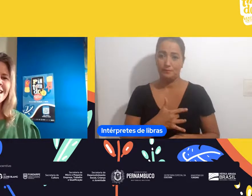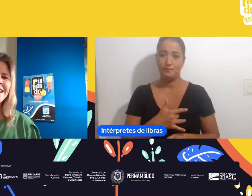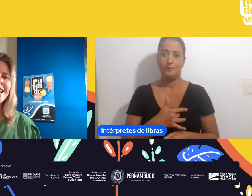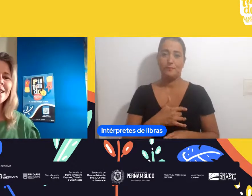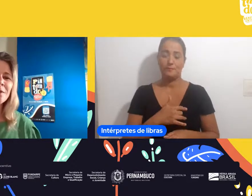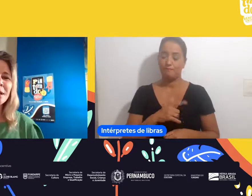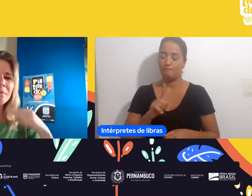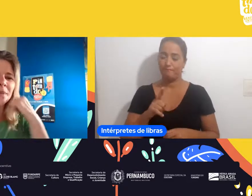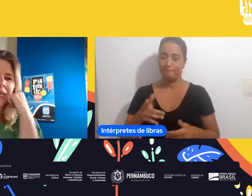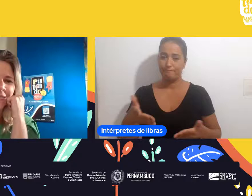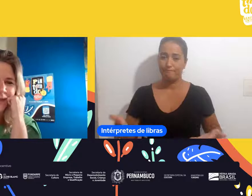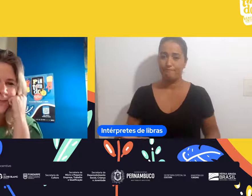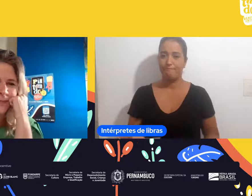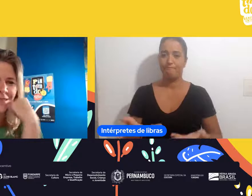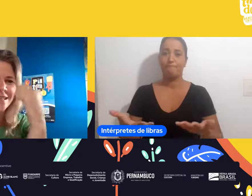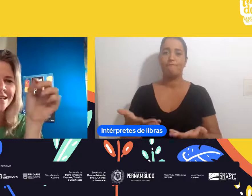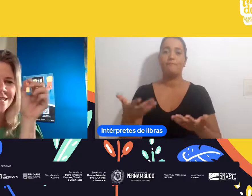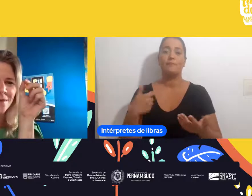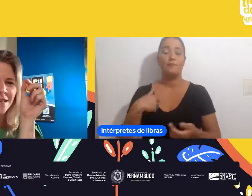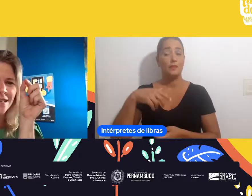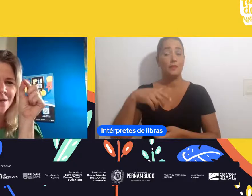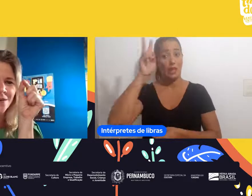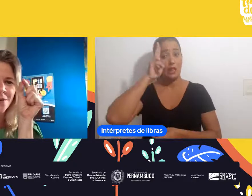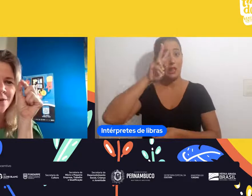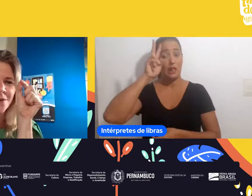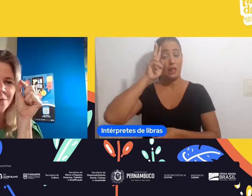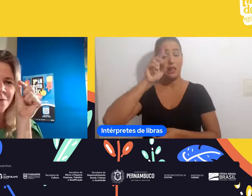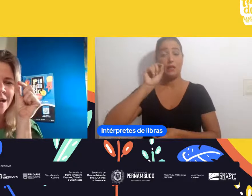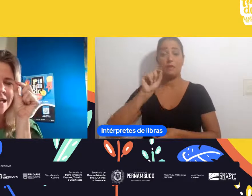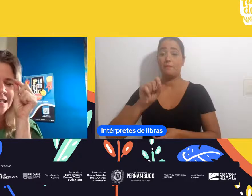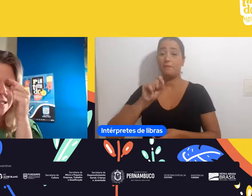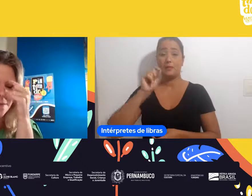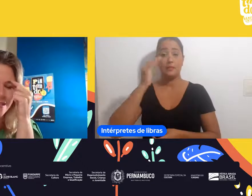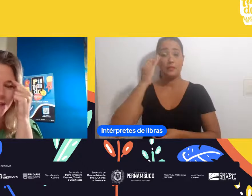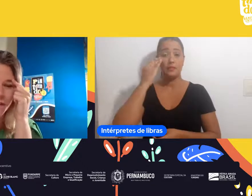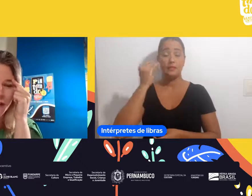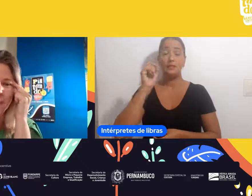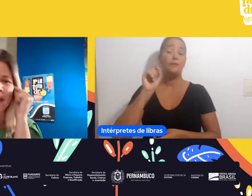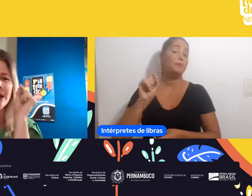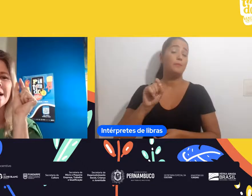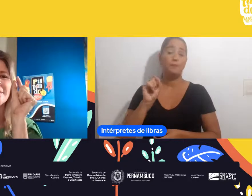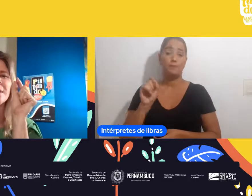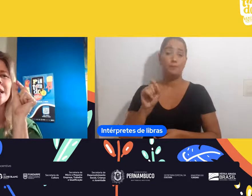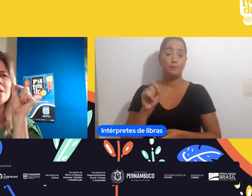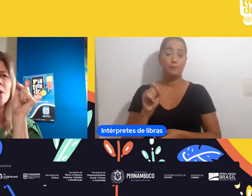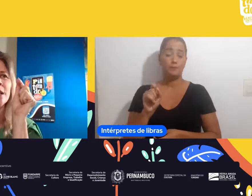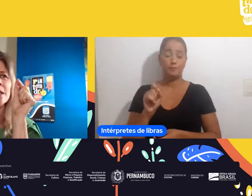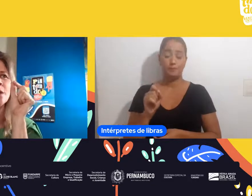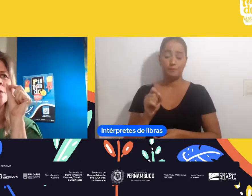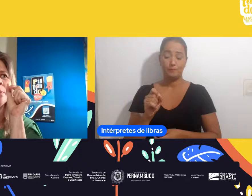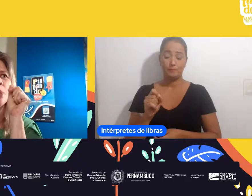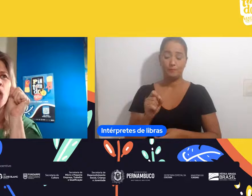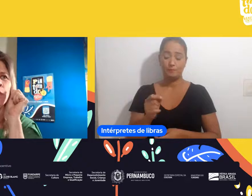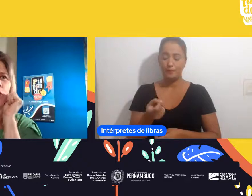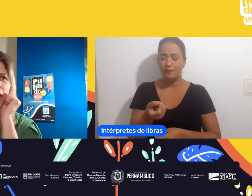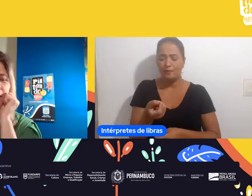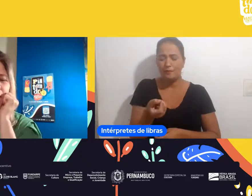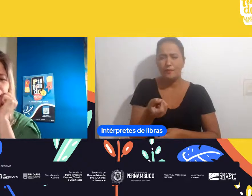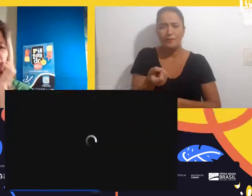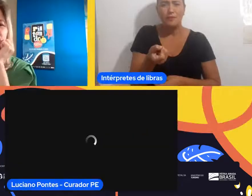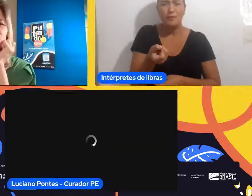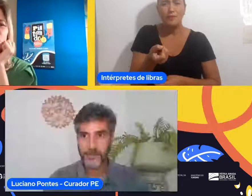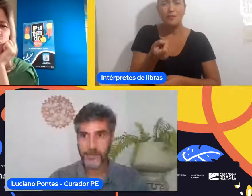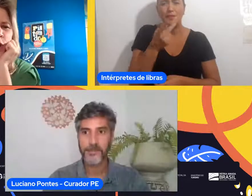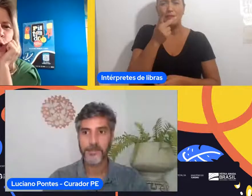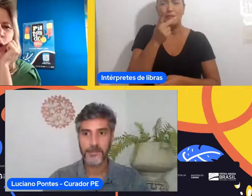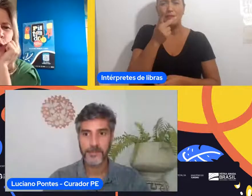estimulados. E aí eu lembrando, sabe aquela sementinha vermelha, parece coração de pombo,